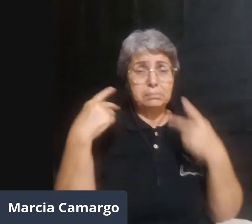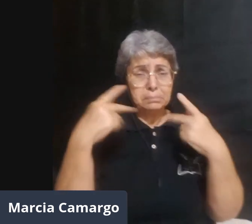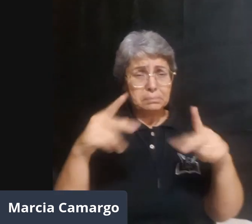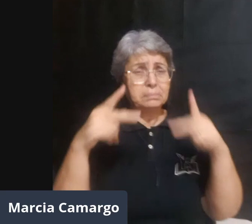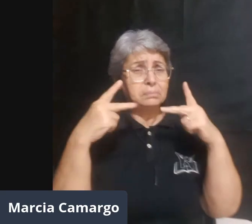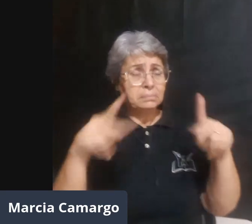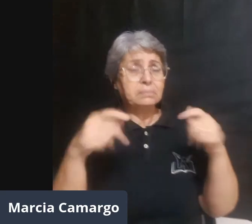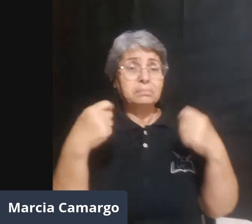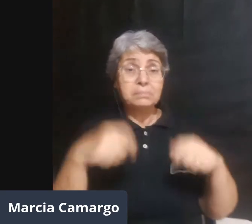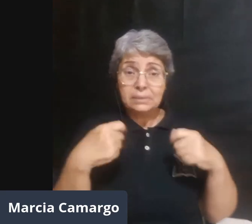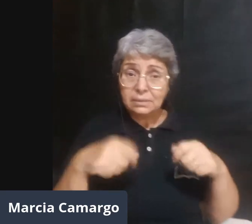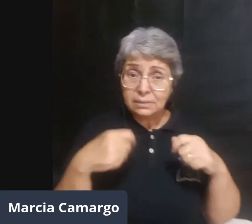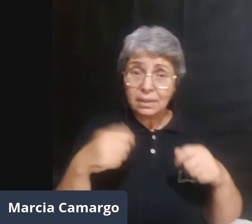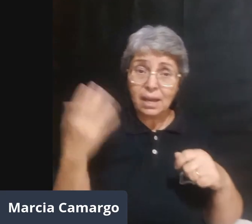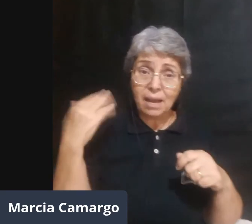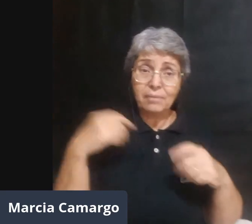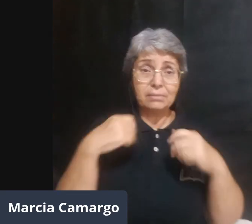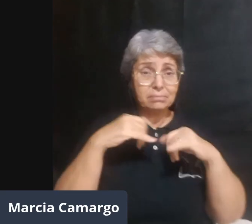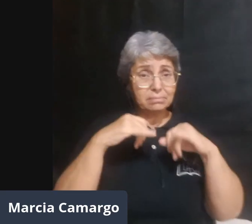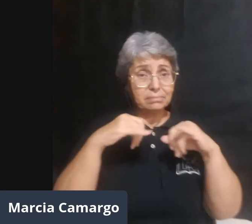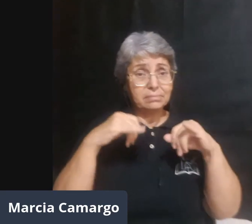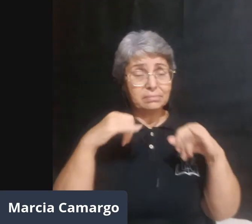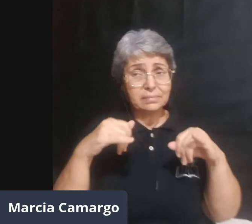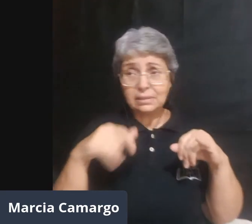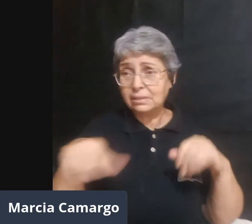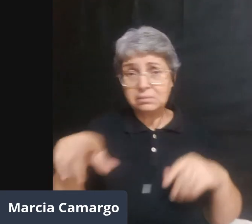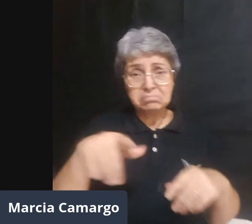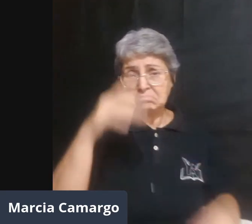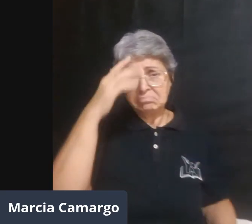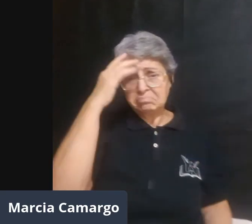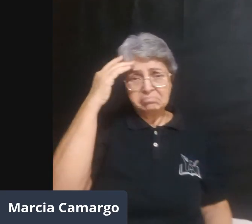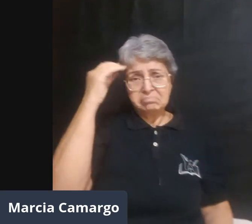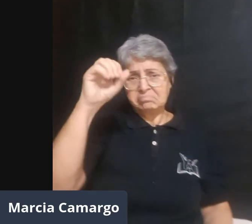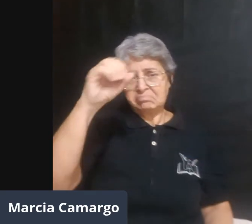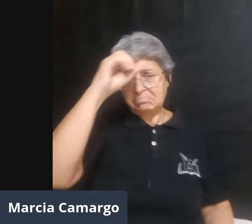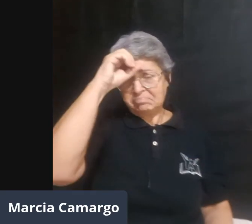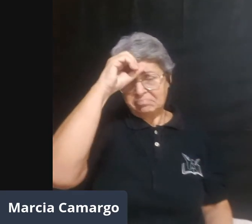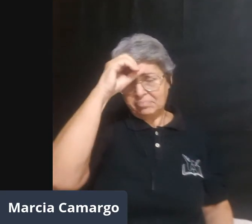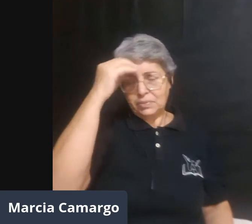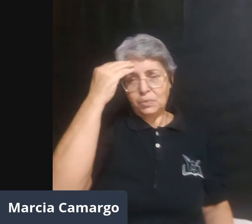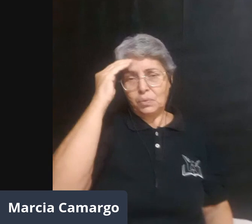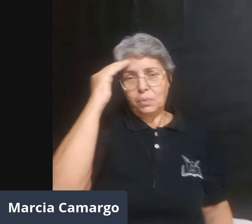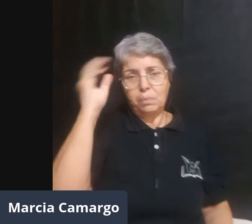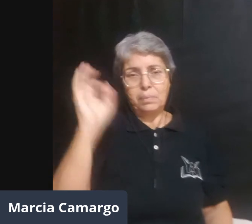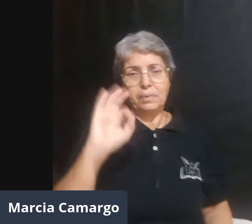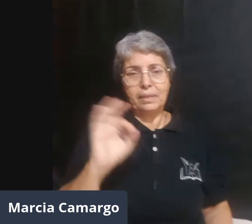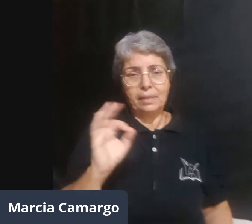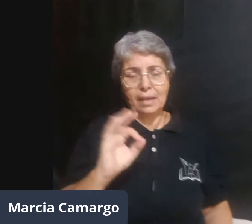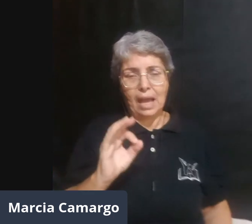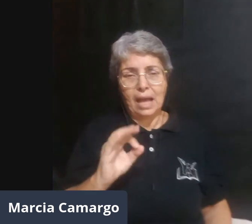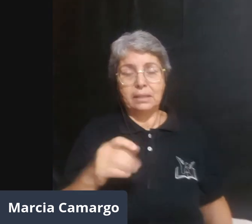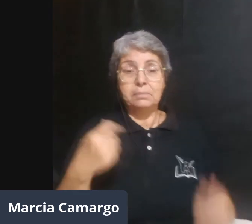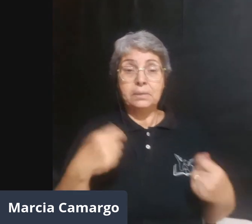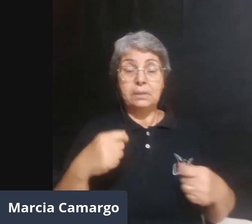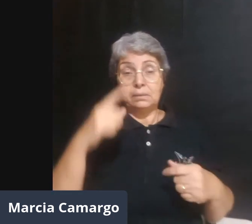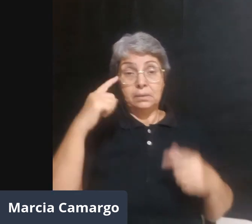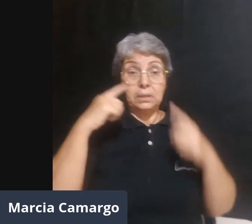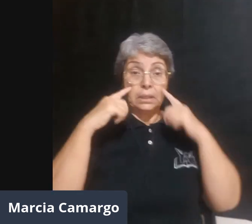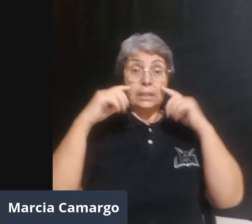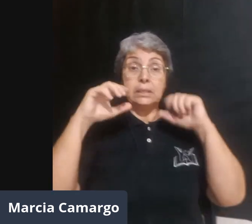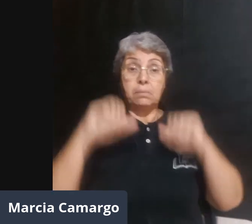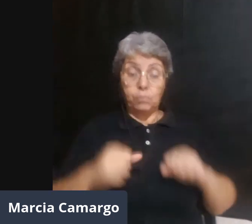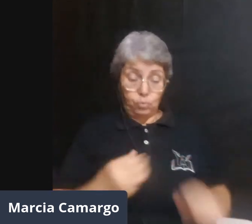mundo não foi sequer compreendida, nem pregada em testemunho vivo. E por que ela deveria ser pregada ao